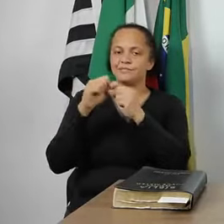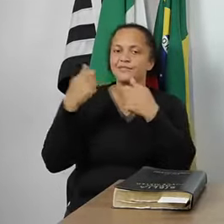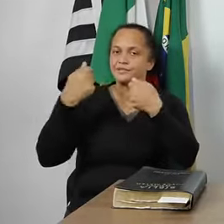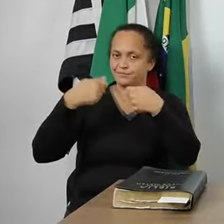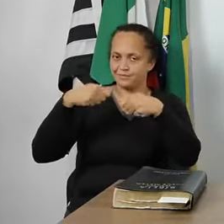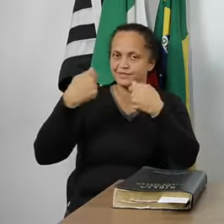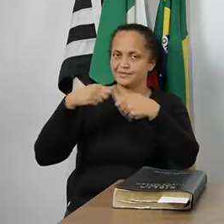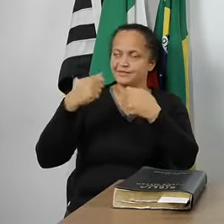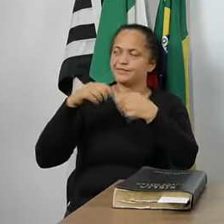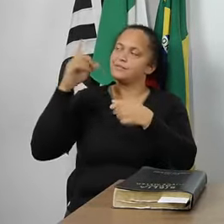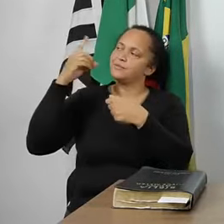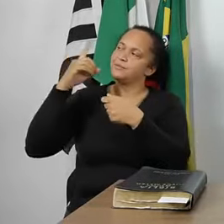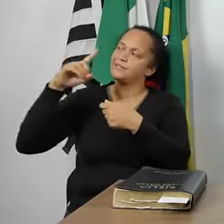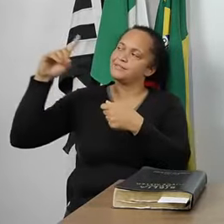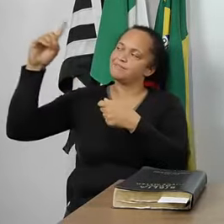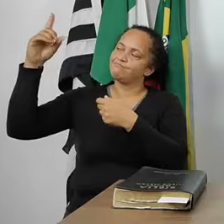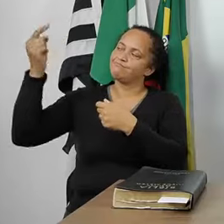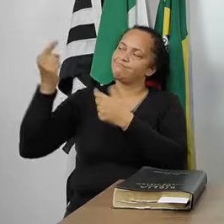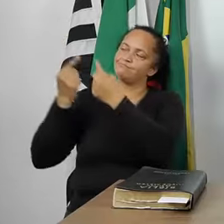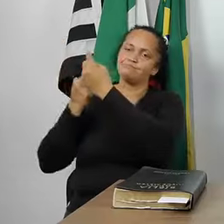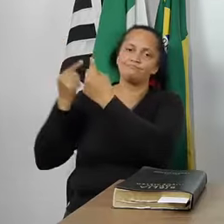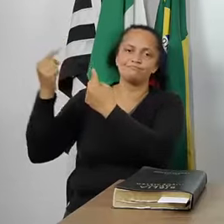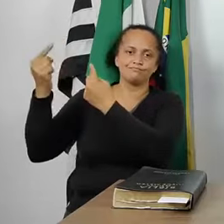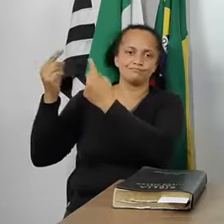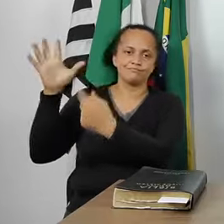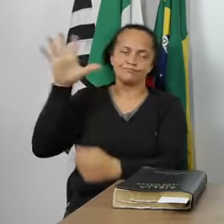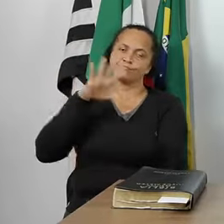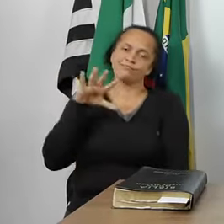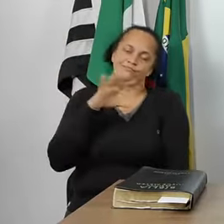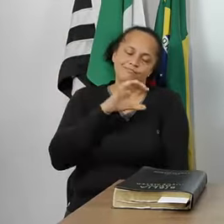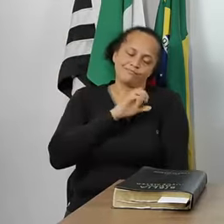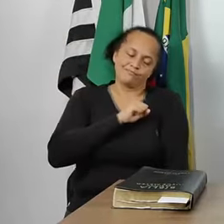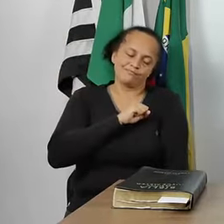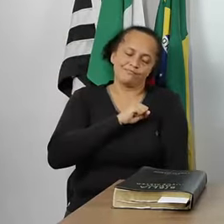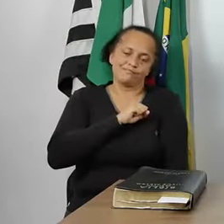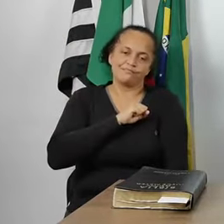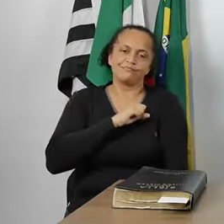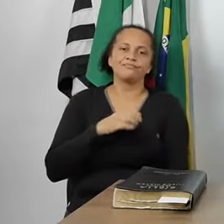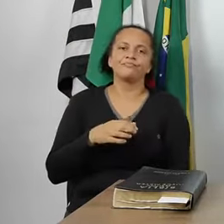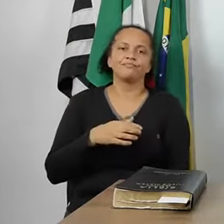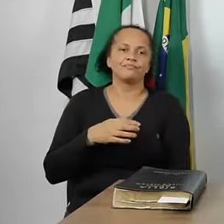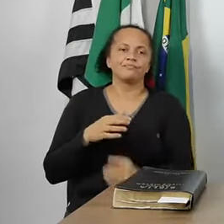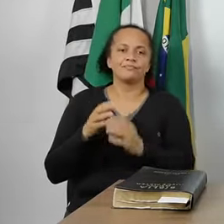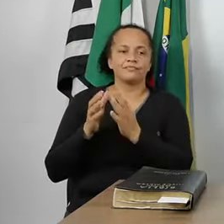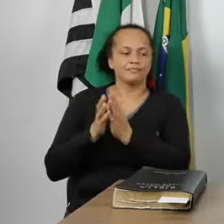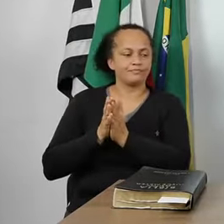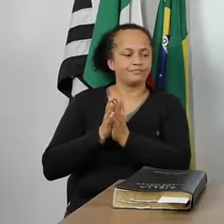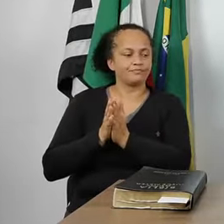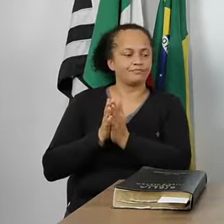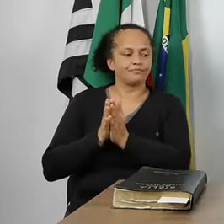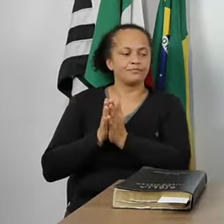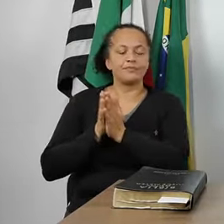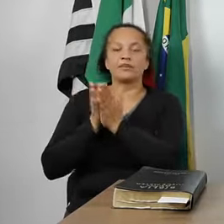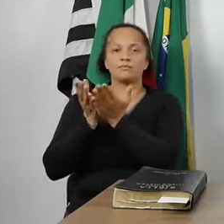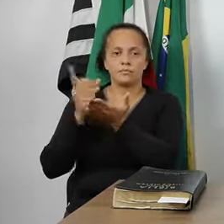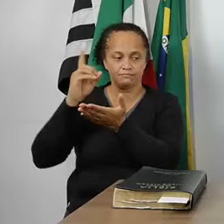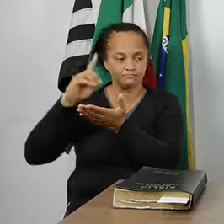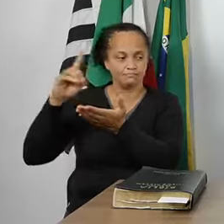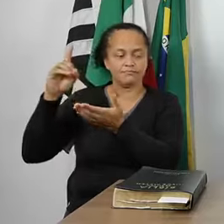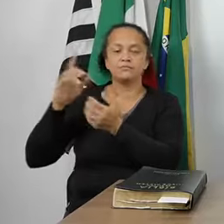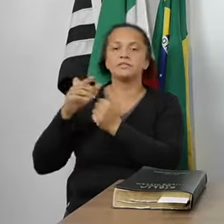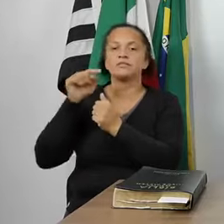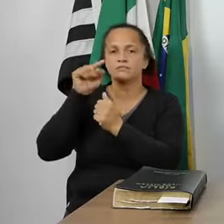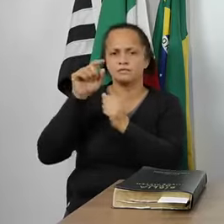Deus Todo-Poderoso, que é amor. Então, eu quero pedir para você que você possa, de